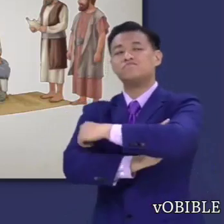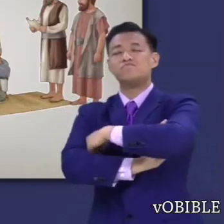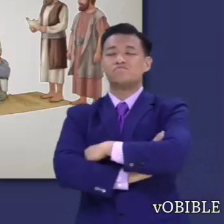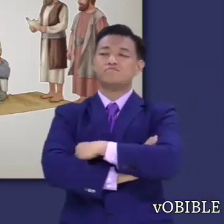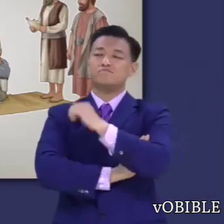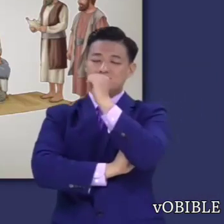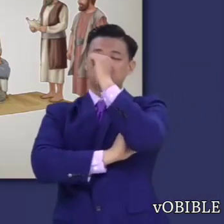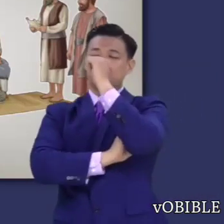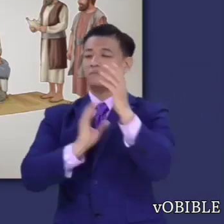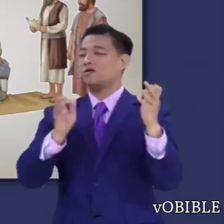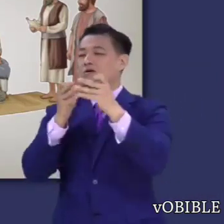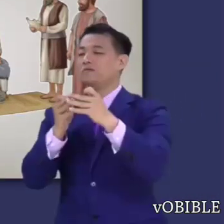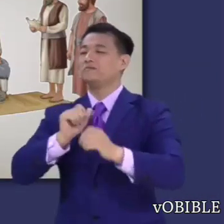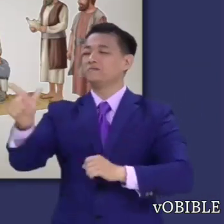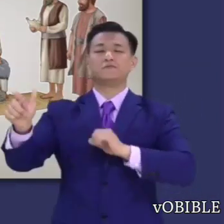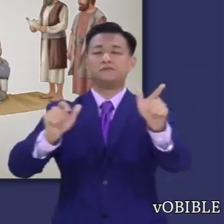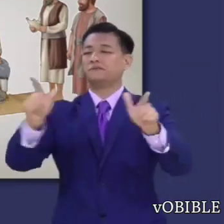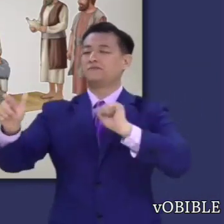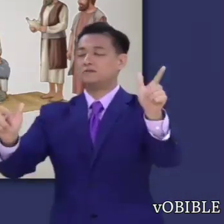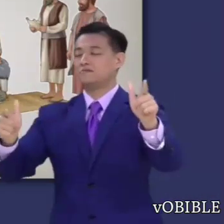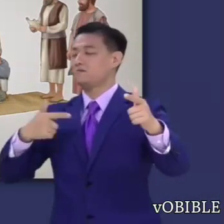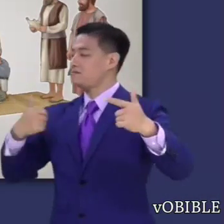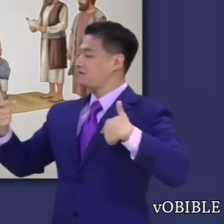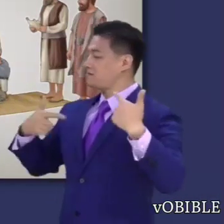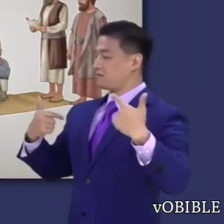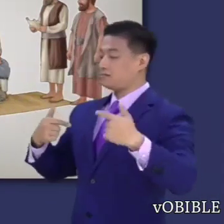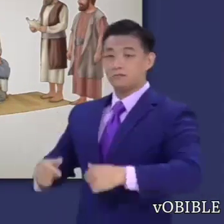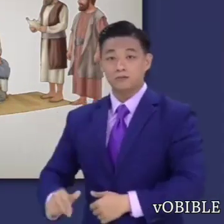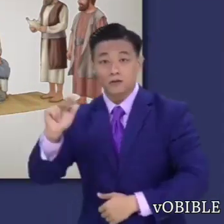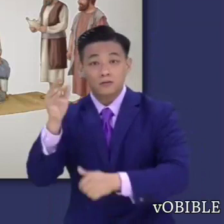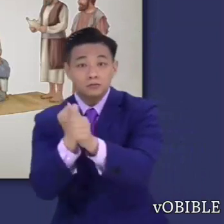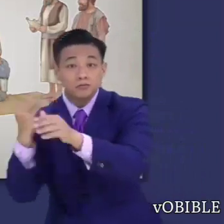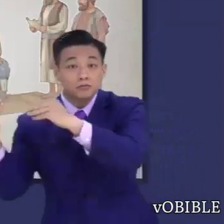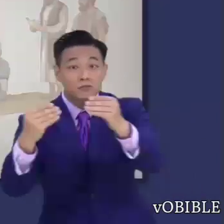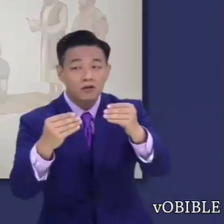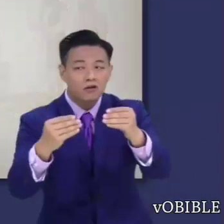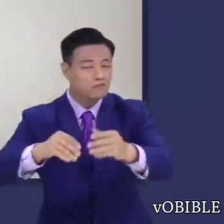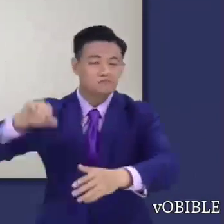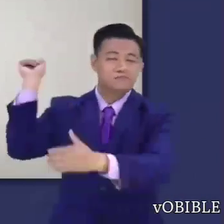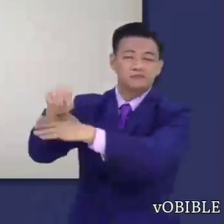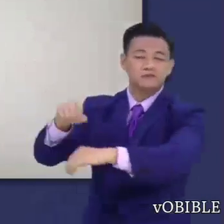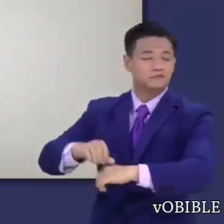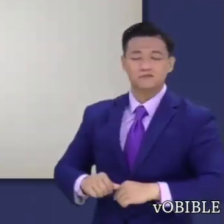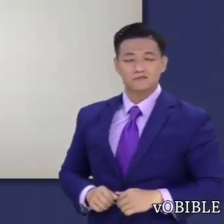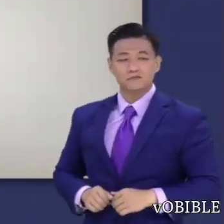狄特腓不尊重使徒，而且还总想在弟兄中占有最重要的地位。